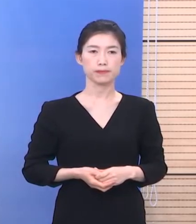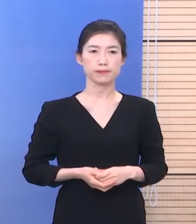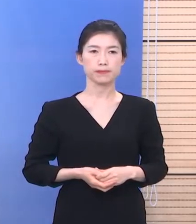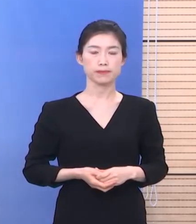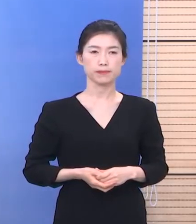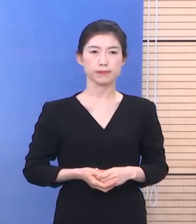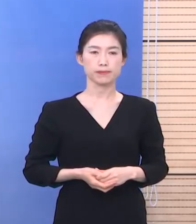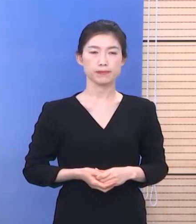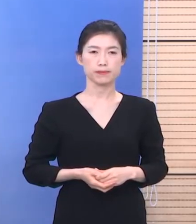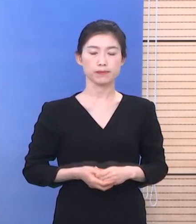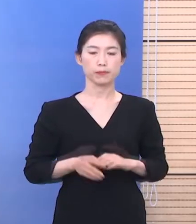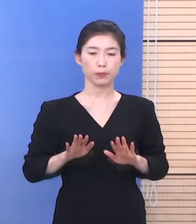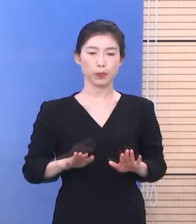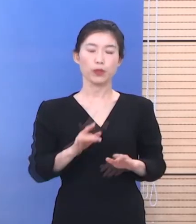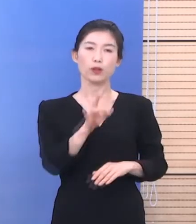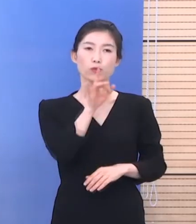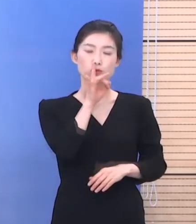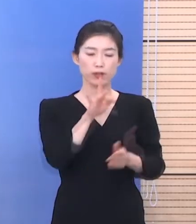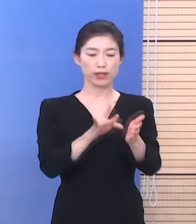저희